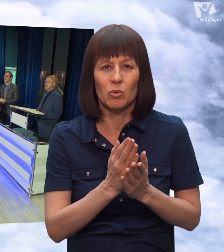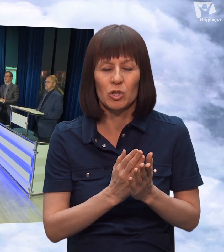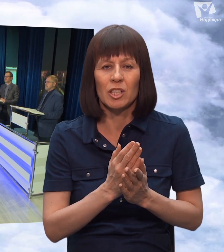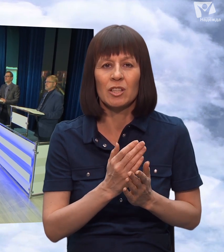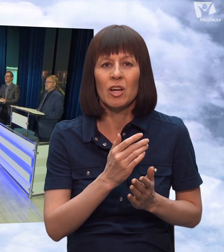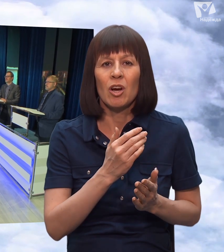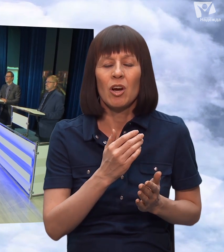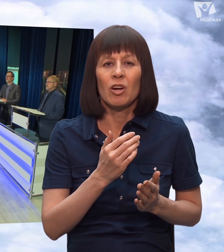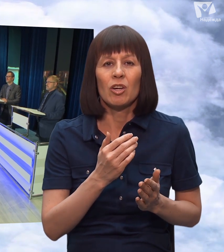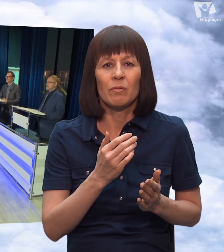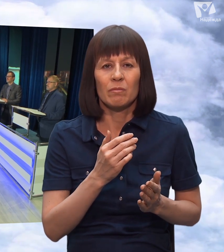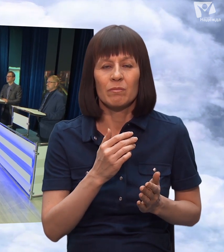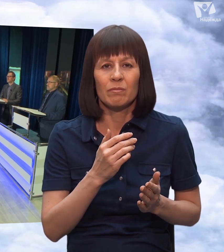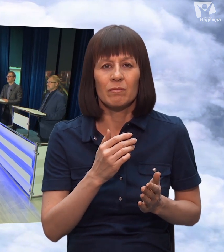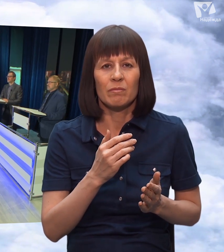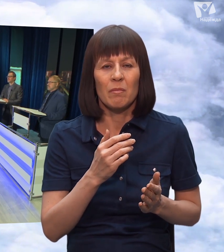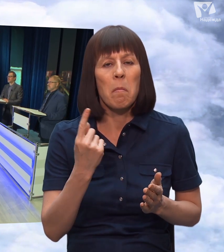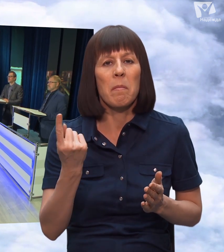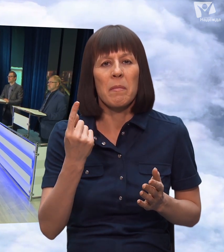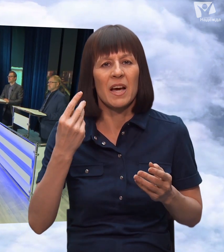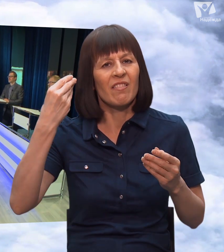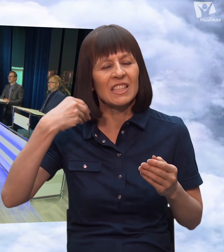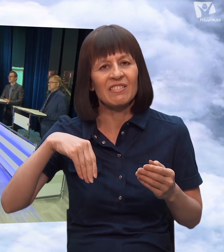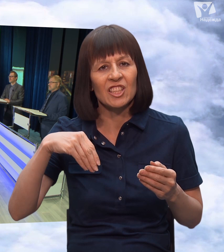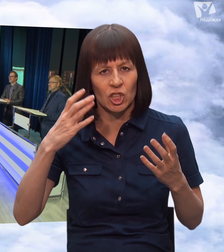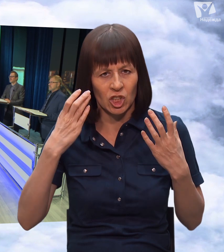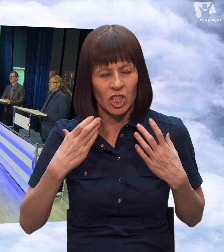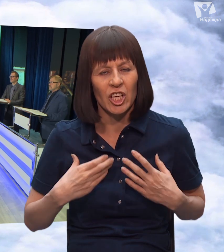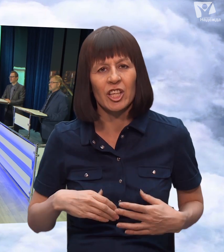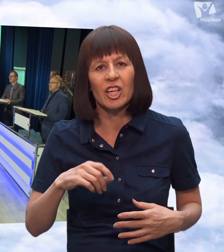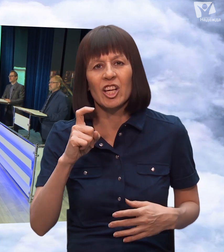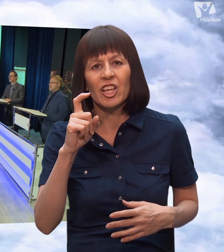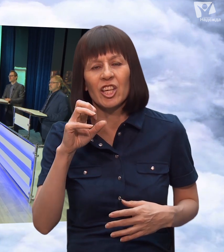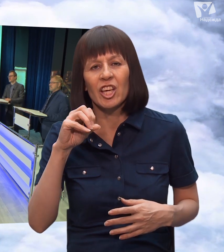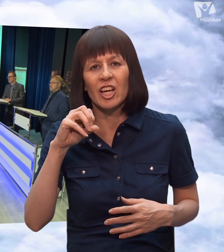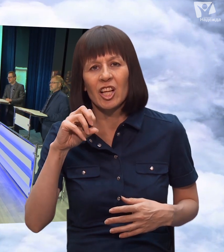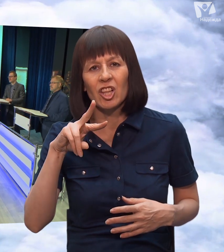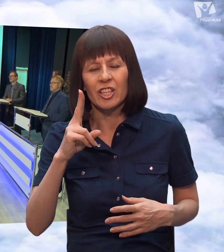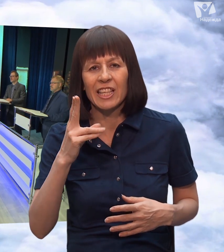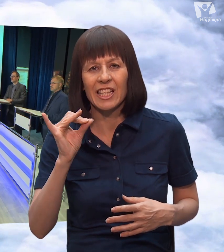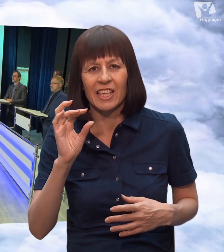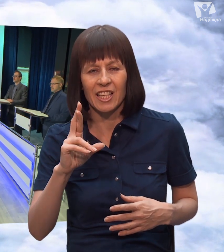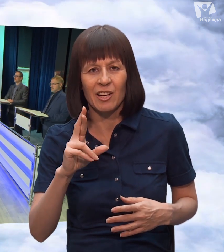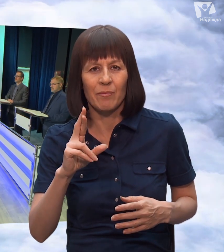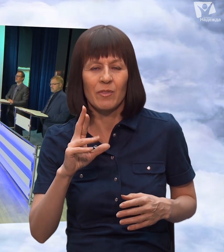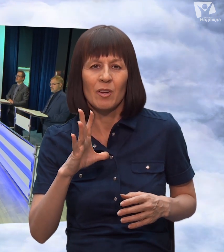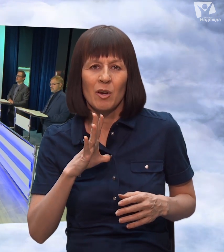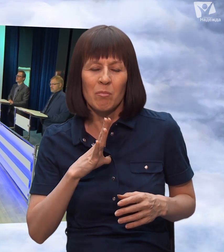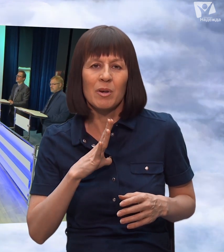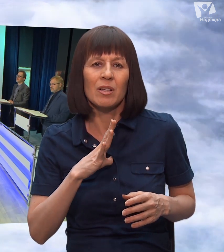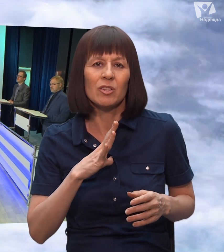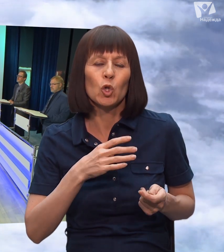первосвященника хилке наверно постигает истину азы управления вот